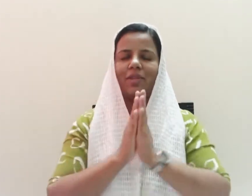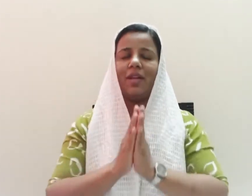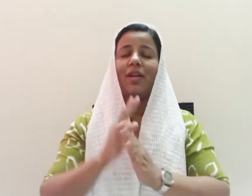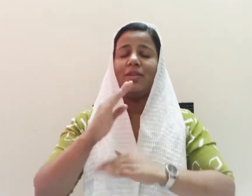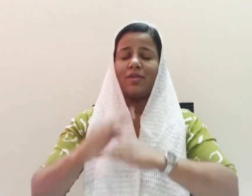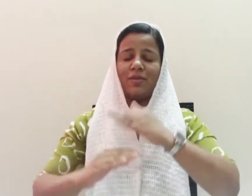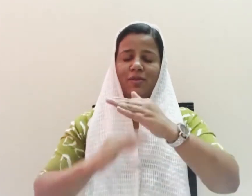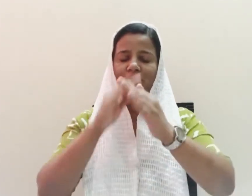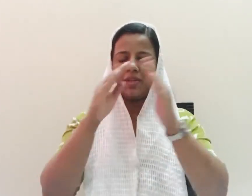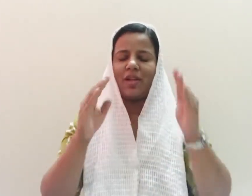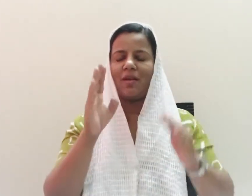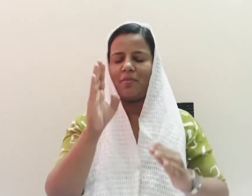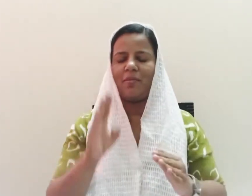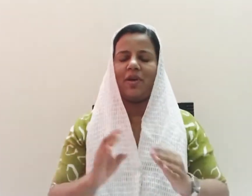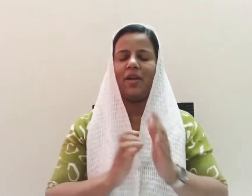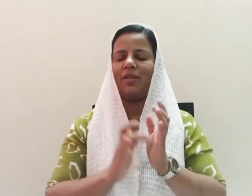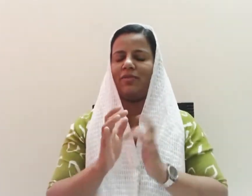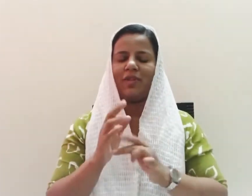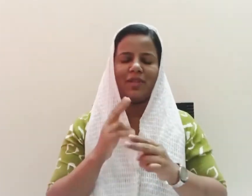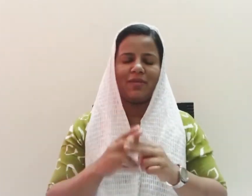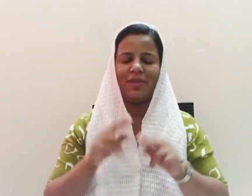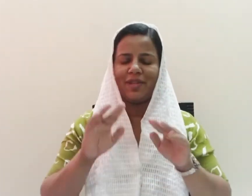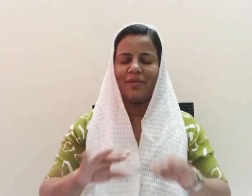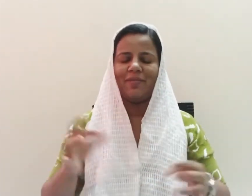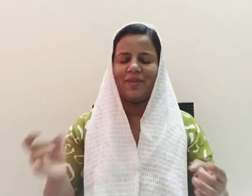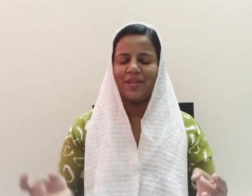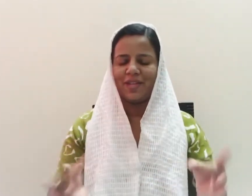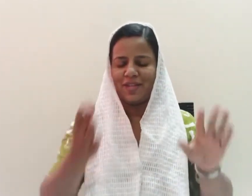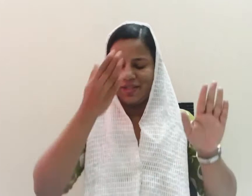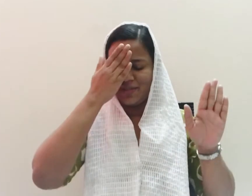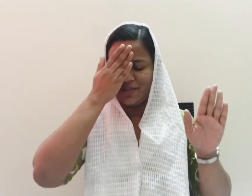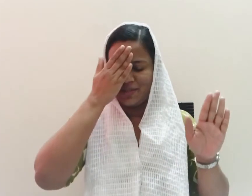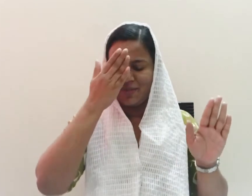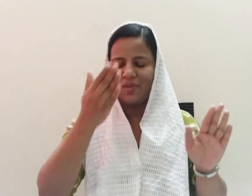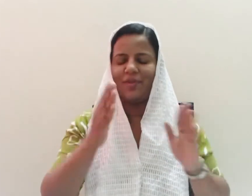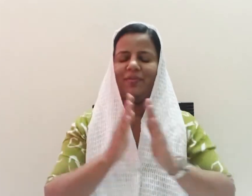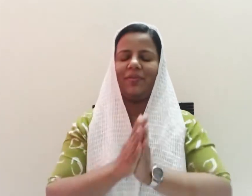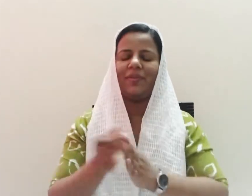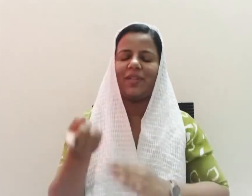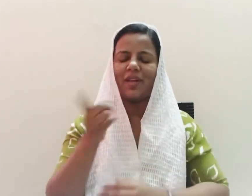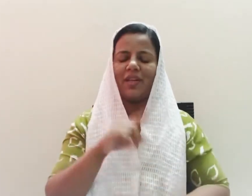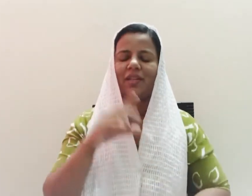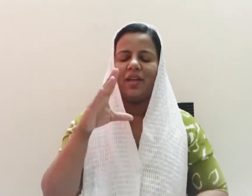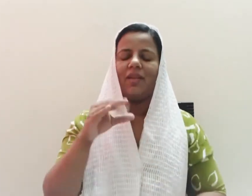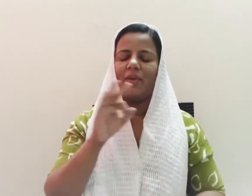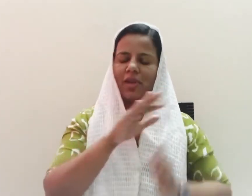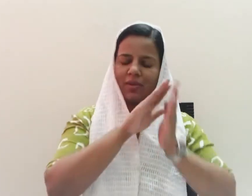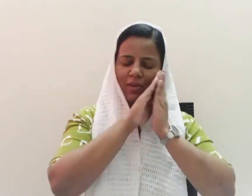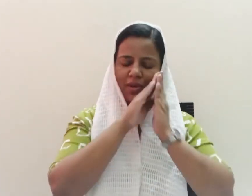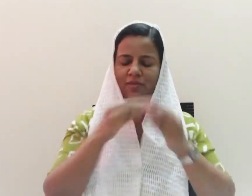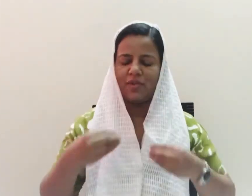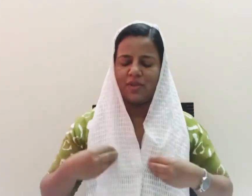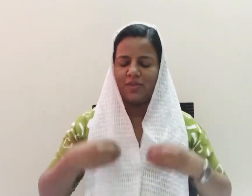പ്രാർത്ഥിച്ചാട്ട്. സ്വർഗീയ അപ്പാ, യേശുവിൻ്റെ നാമത്തിൽ ഈ മനോഹരമായ പ്രഭാതത്തിനായിട്ട് സ്തോത്രം പറയുന്നു. കഴിഞ്ഞ രാത്രി ഞങ്ങൾക്ക് തന്ന നല്ല ഉറക്കത്തിനായിട്ട്